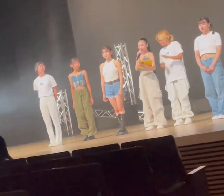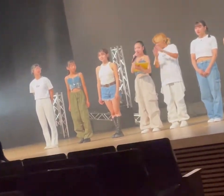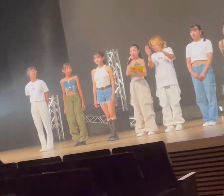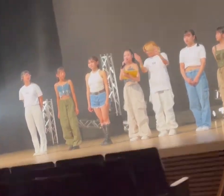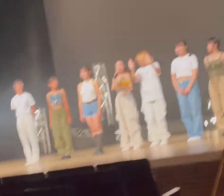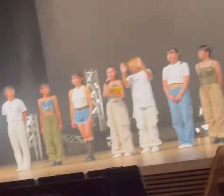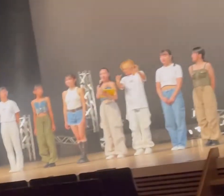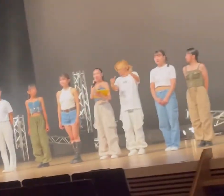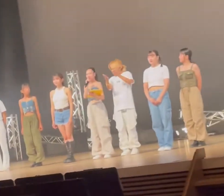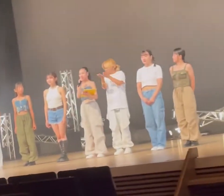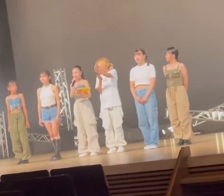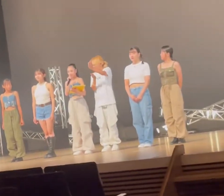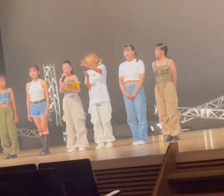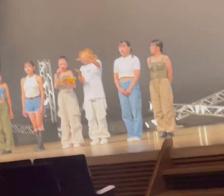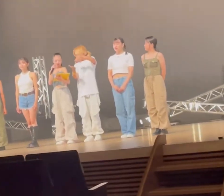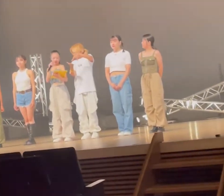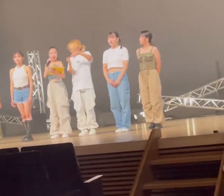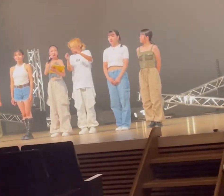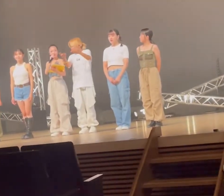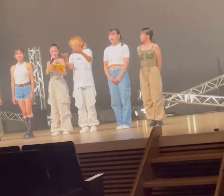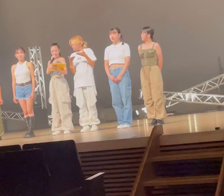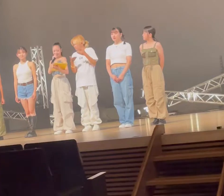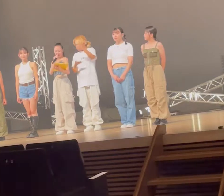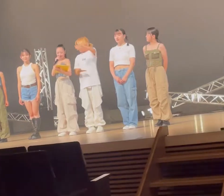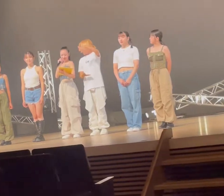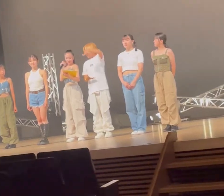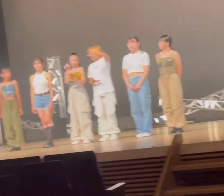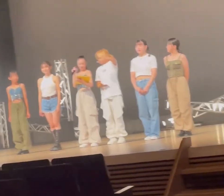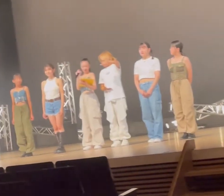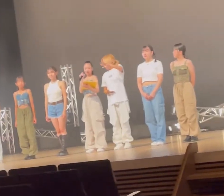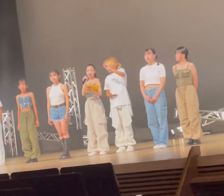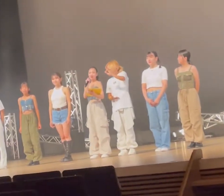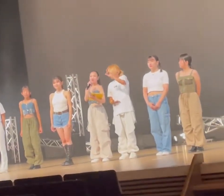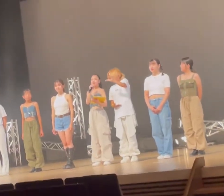飾るのはベルマーレチアのルーキスさんです。